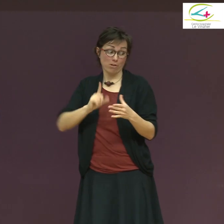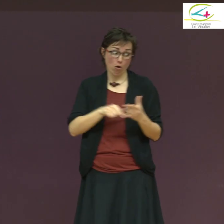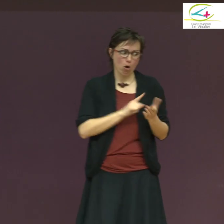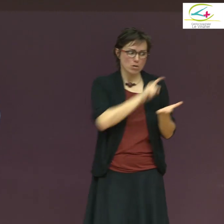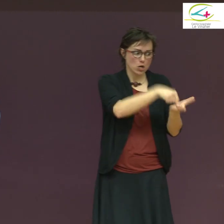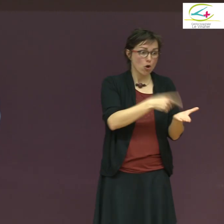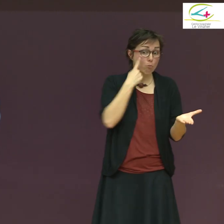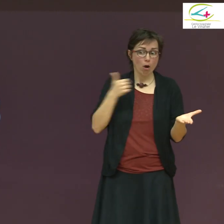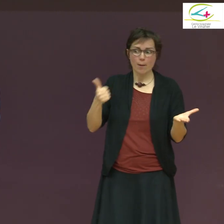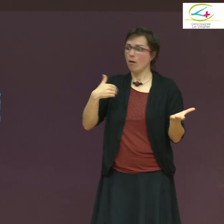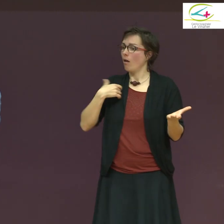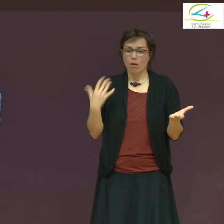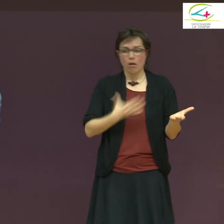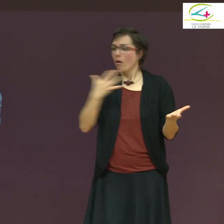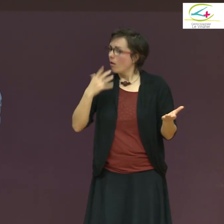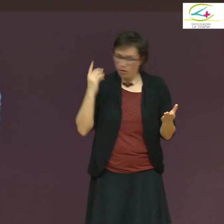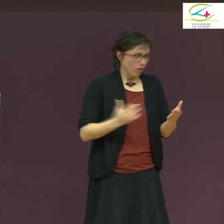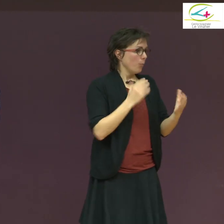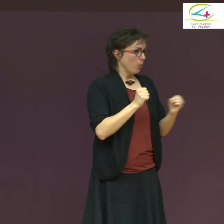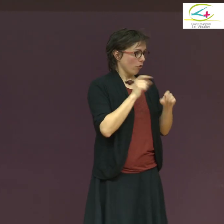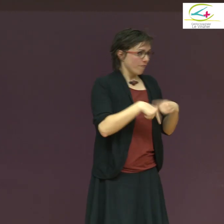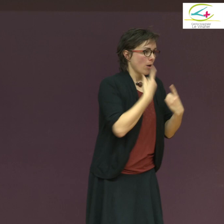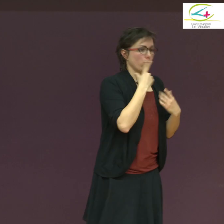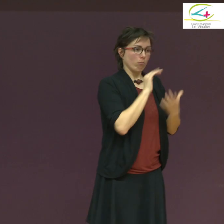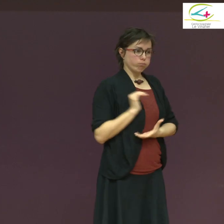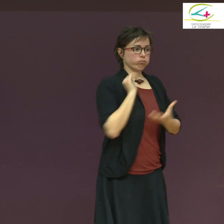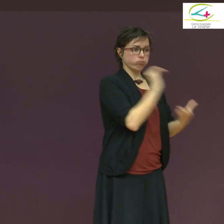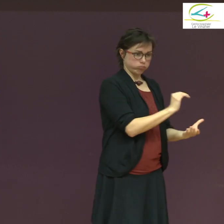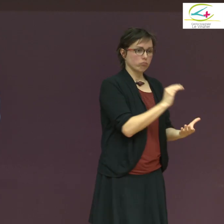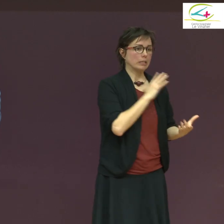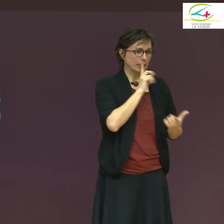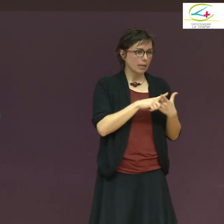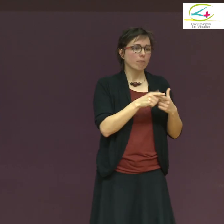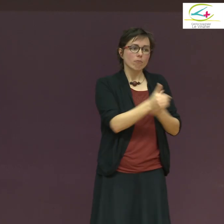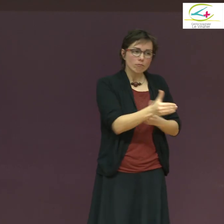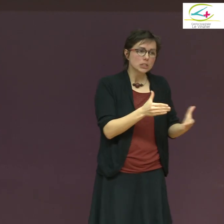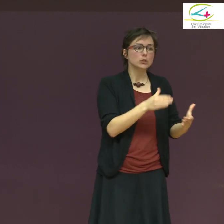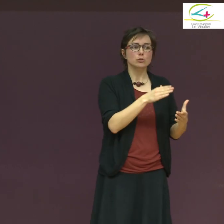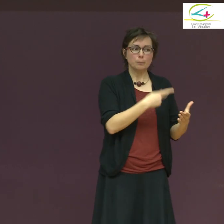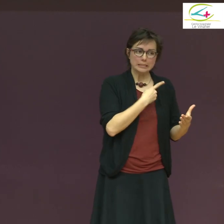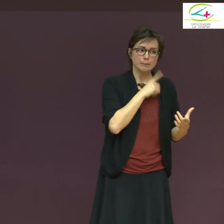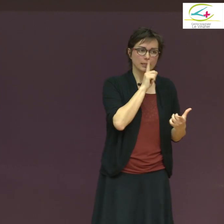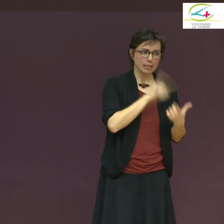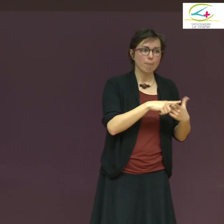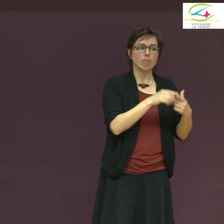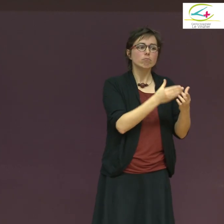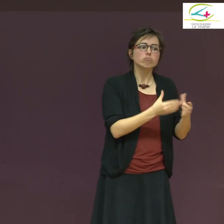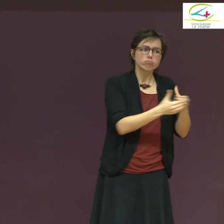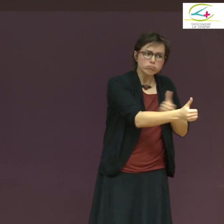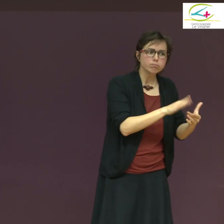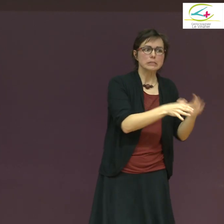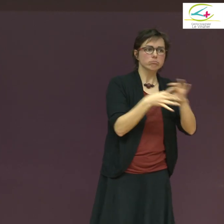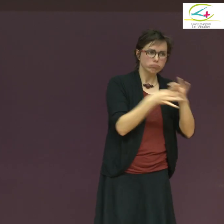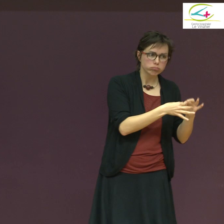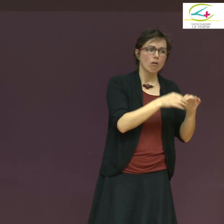vont pouvoir déposer les choses. Donc il y a tout un travail avec les instituts de médecine légale, avec les associations d'aide aux victimes, avec